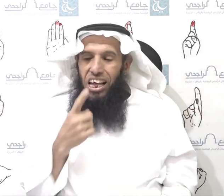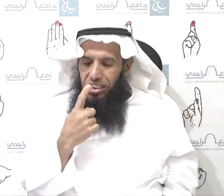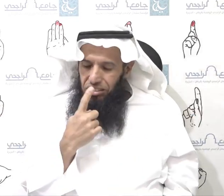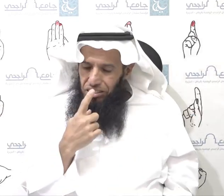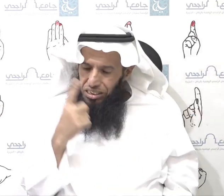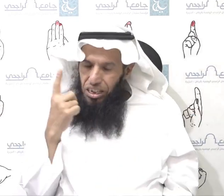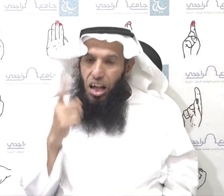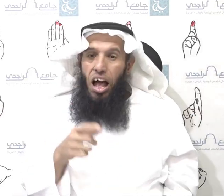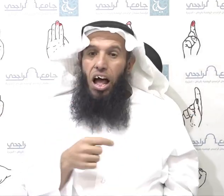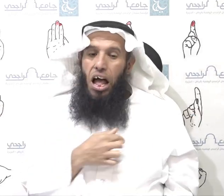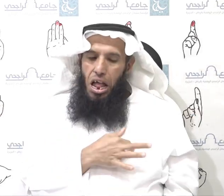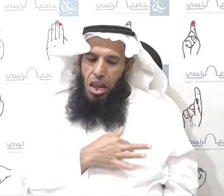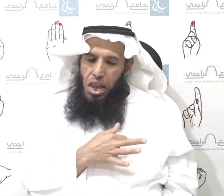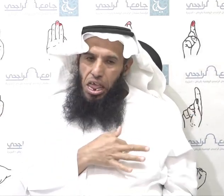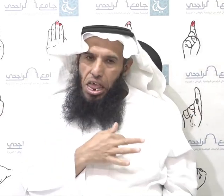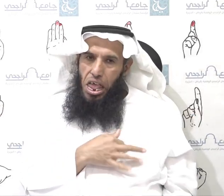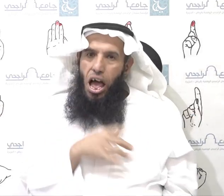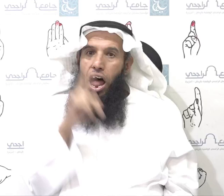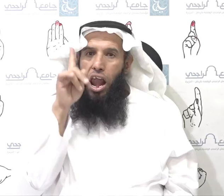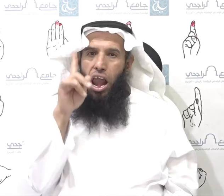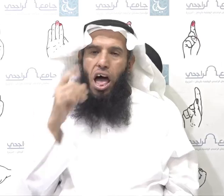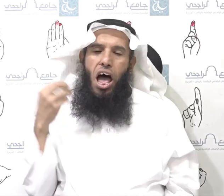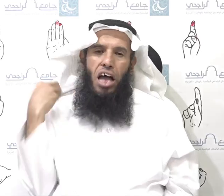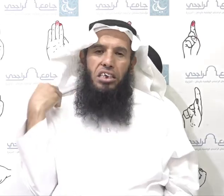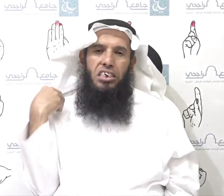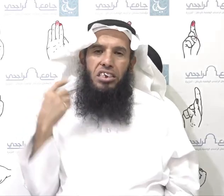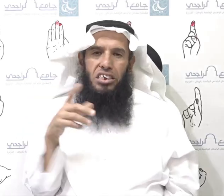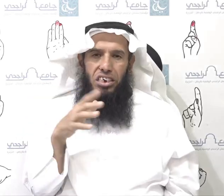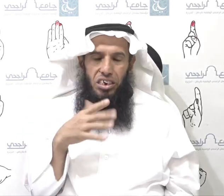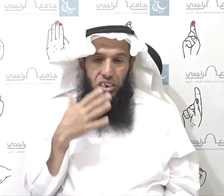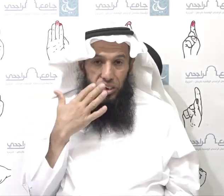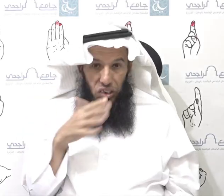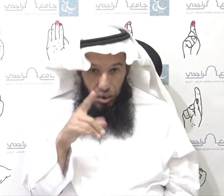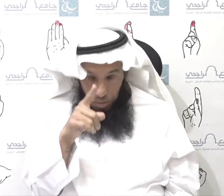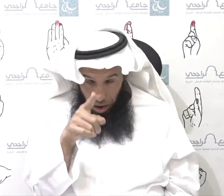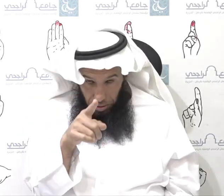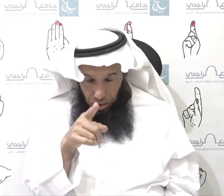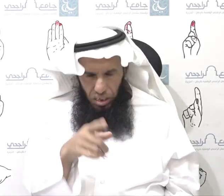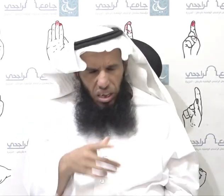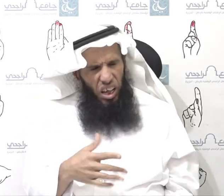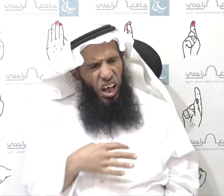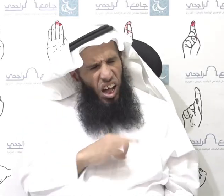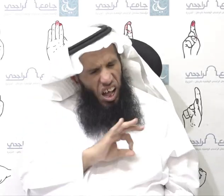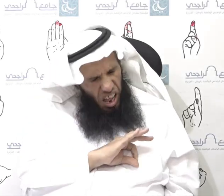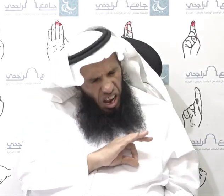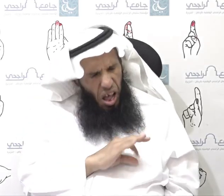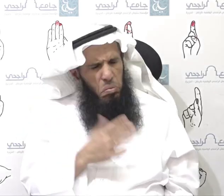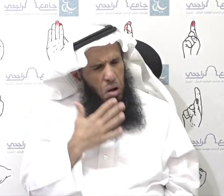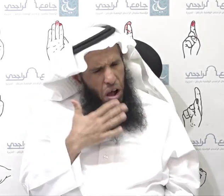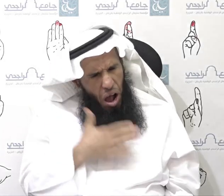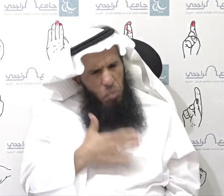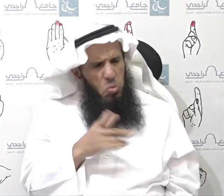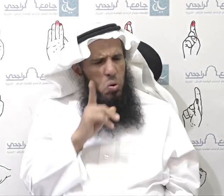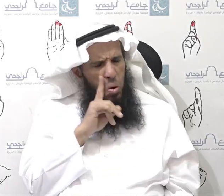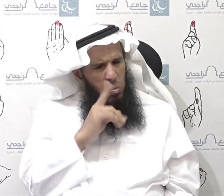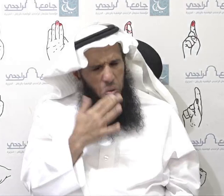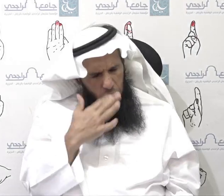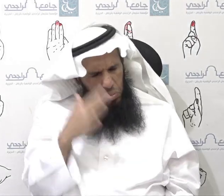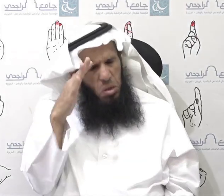الله جل وعلا. يا معشر الشباب، ارحموا الكبار ووقروهم وأجلوهم، فإن